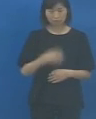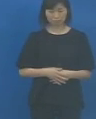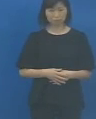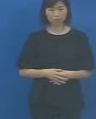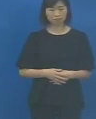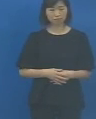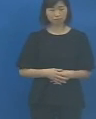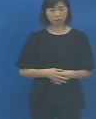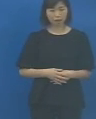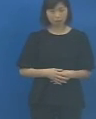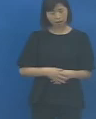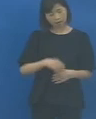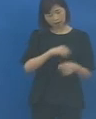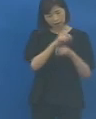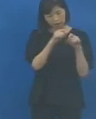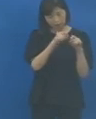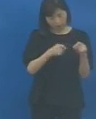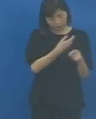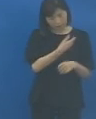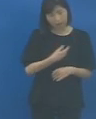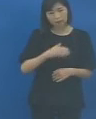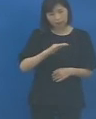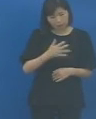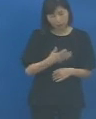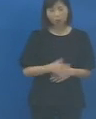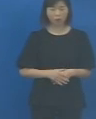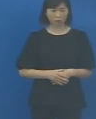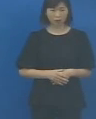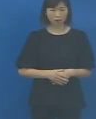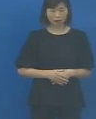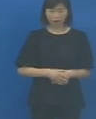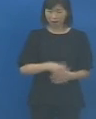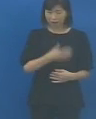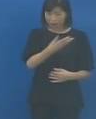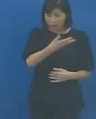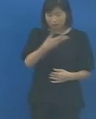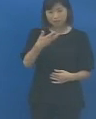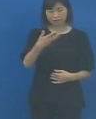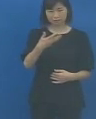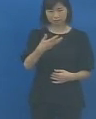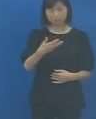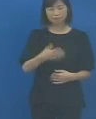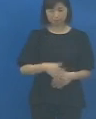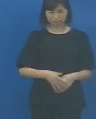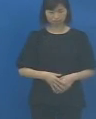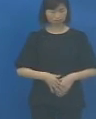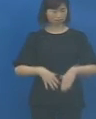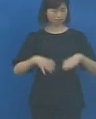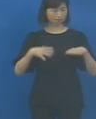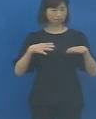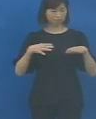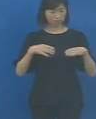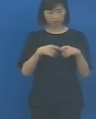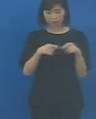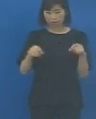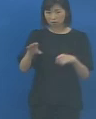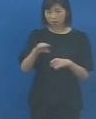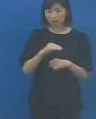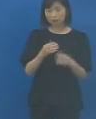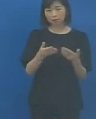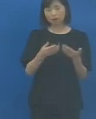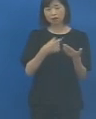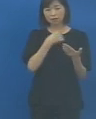ども、堂々の入賞8位でありますので、胸を張って日本に帰ってきていただければなと思います